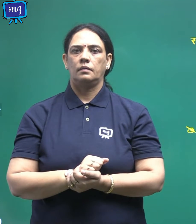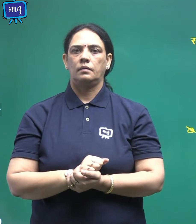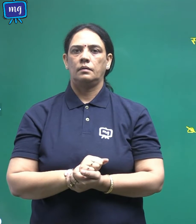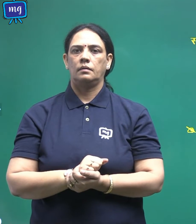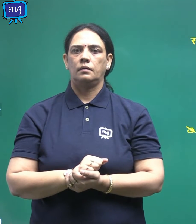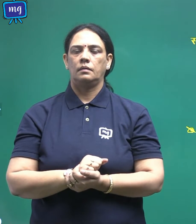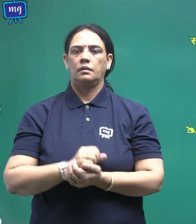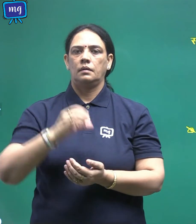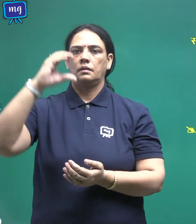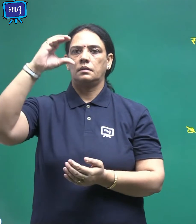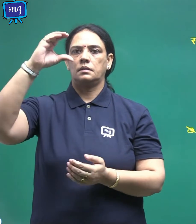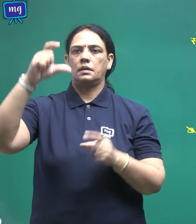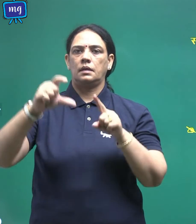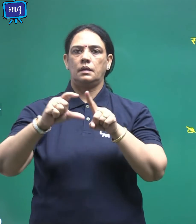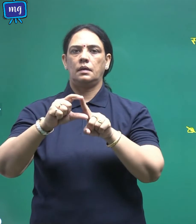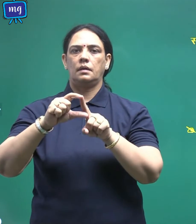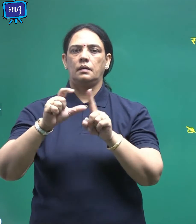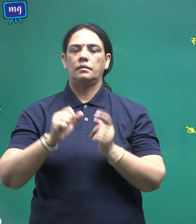CD